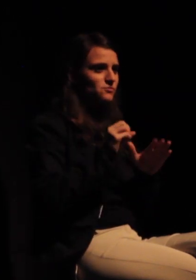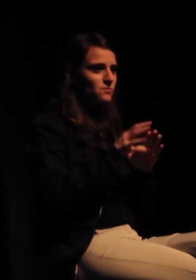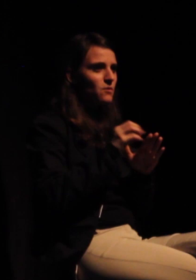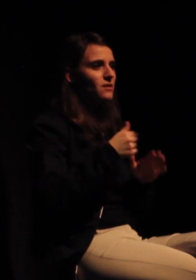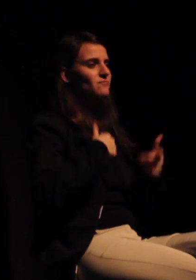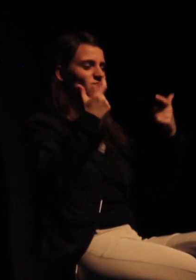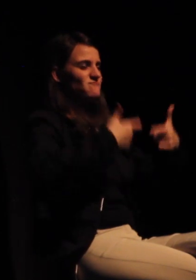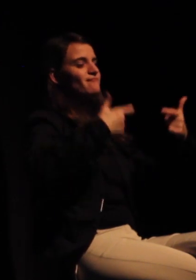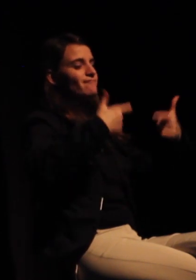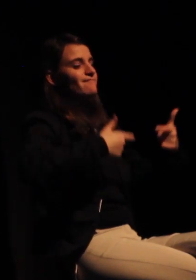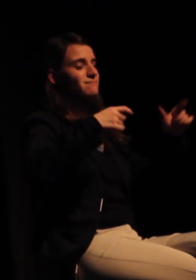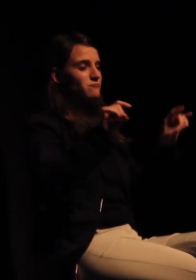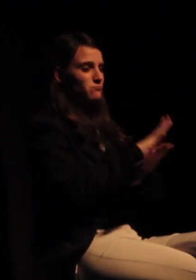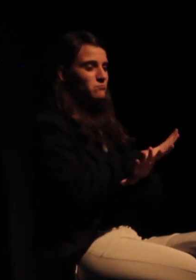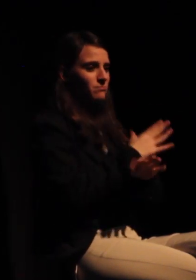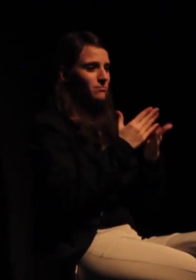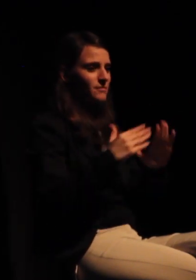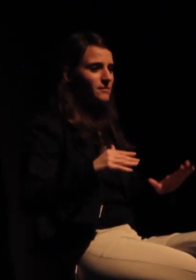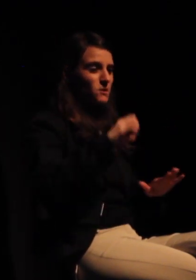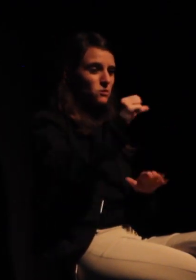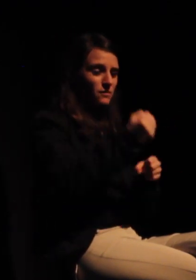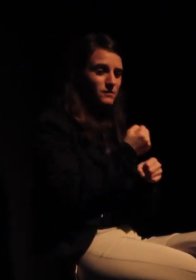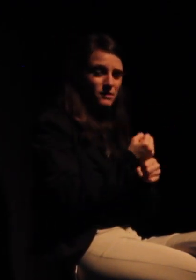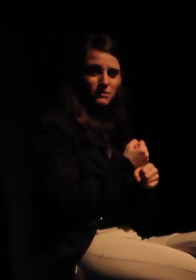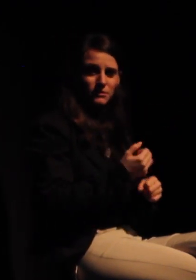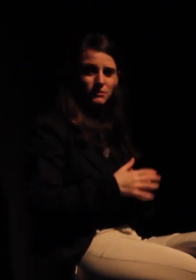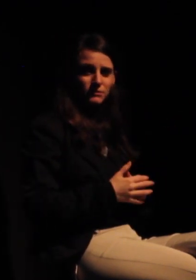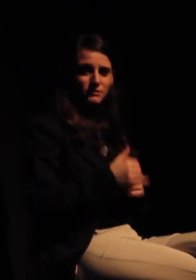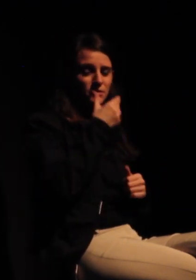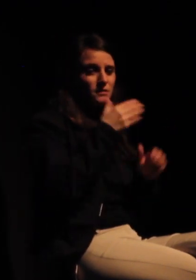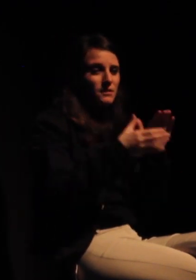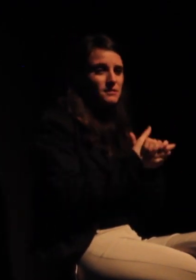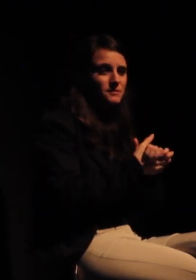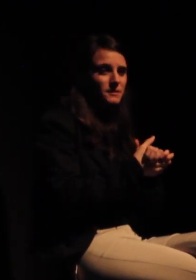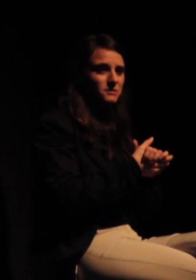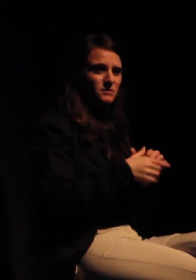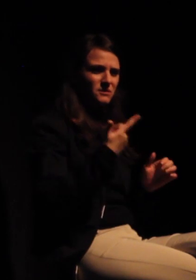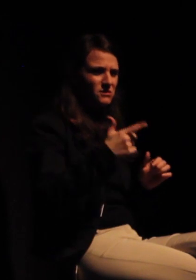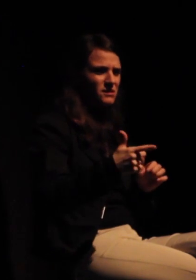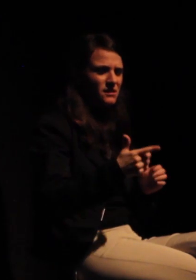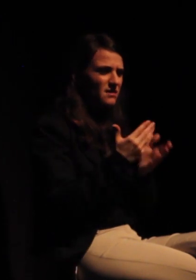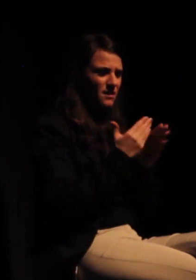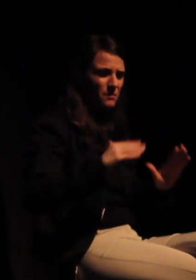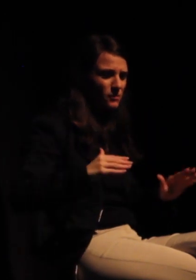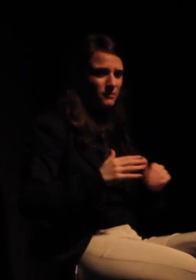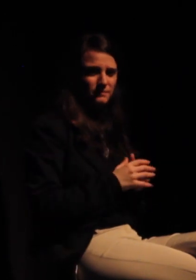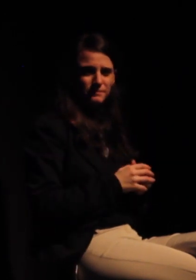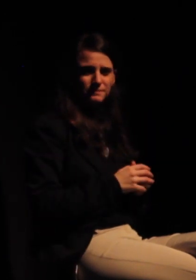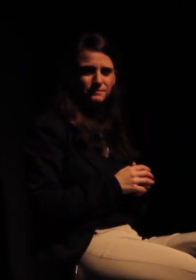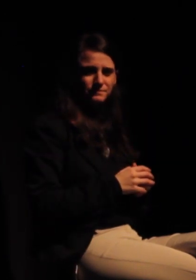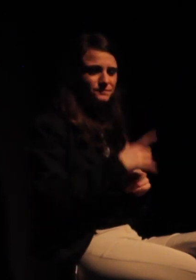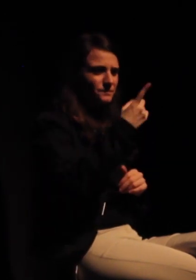estou de saco cheio, acabou. 9 anos. Ele falou, mas é um casamento. Ela falou, não é um casamento, não é nada. Isso